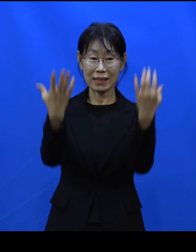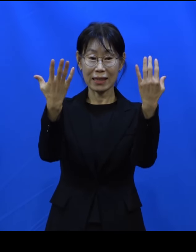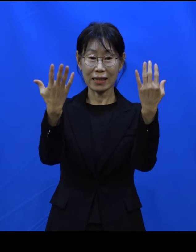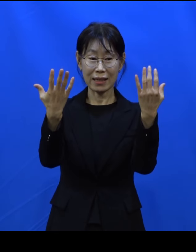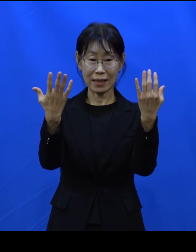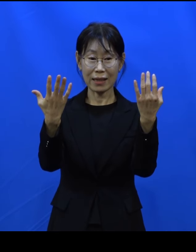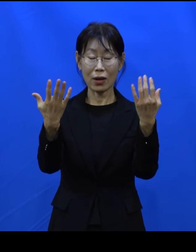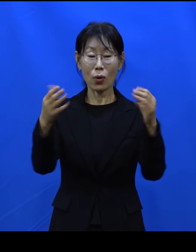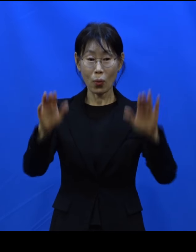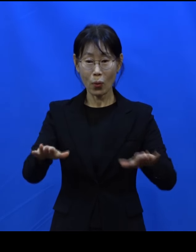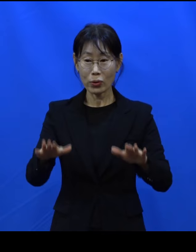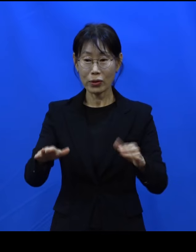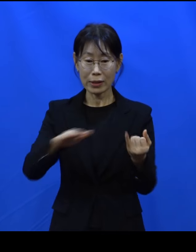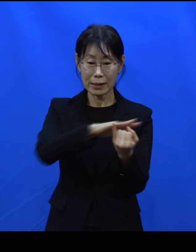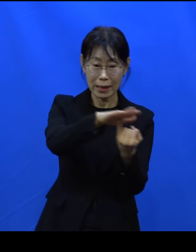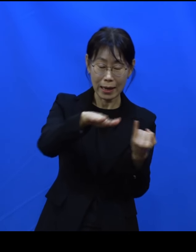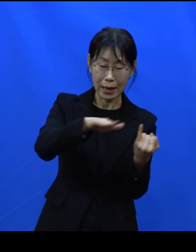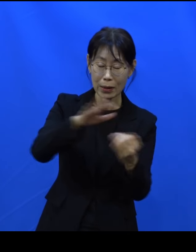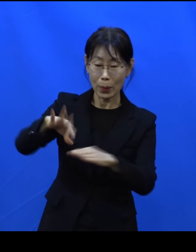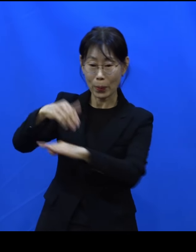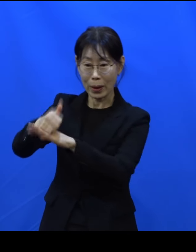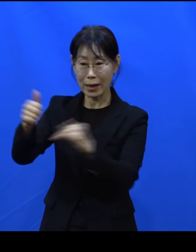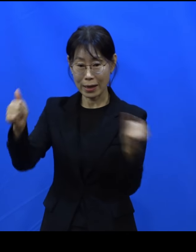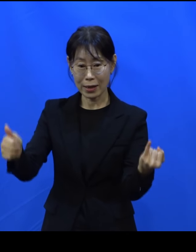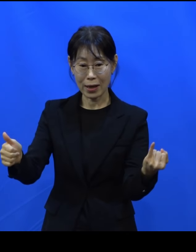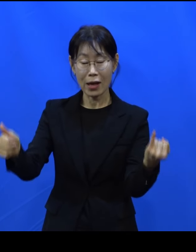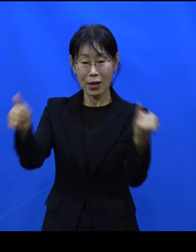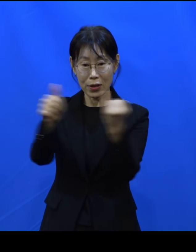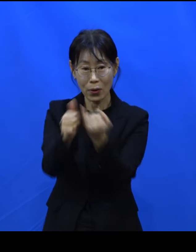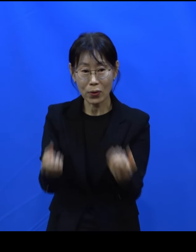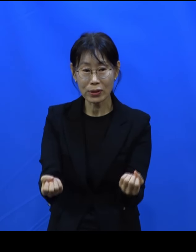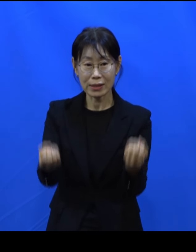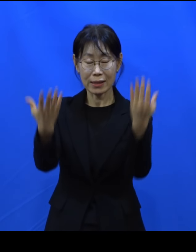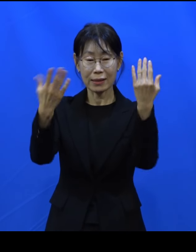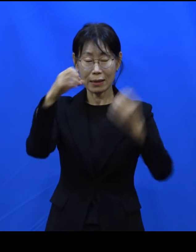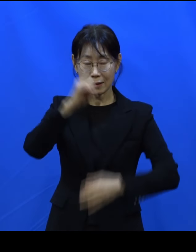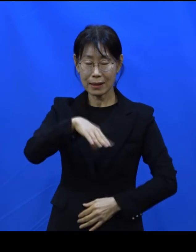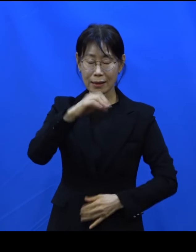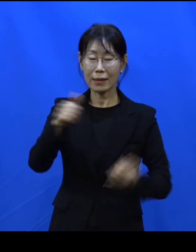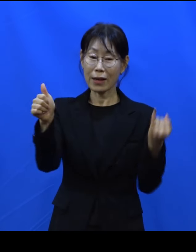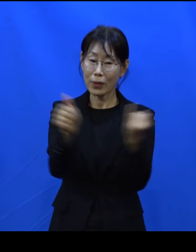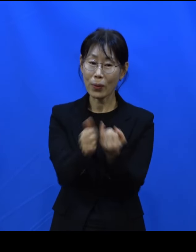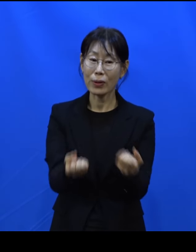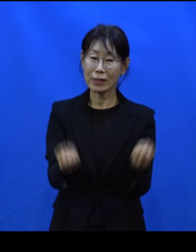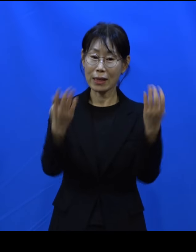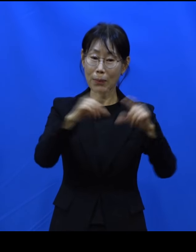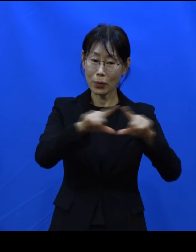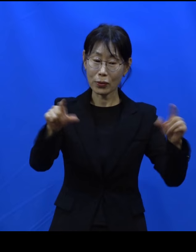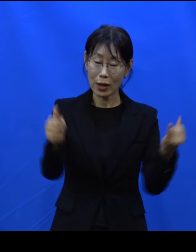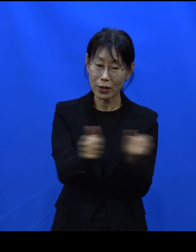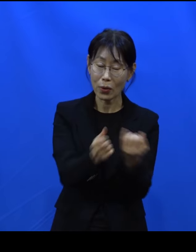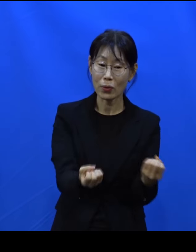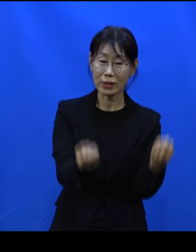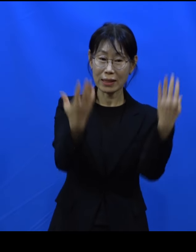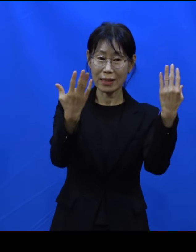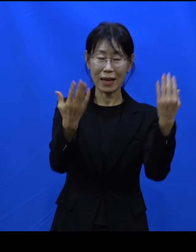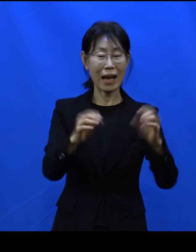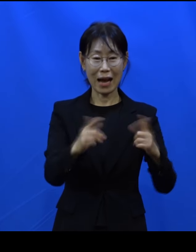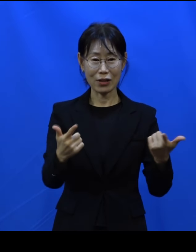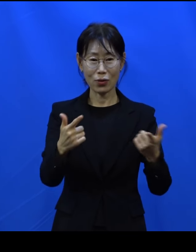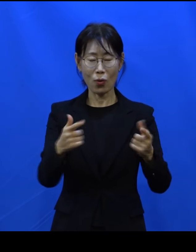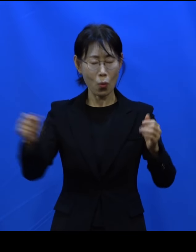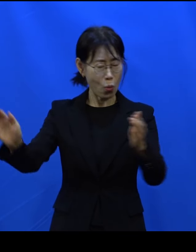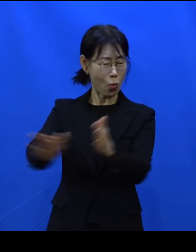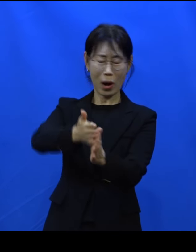행렬이다. 행렬을 지금 우리가 보고 있는. 이 혼인 행렬은 다가오고 있는 왕의 이미지다.